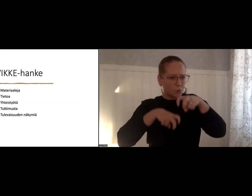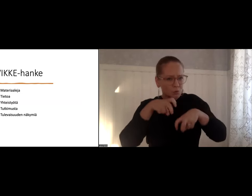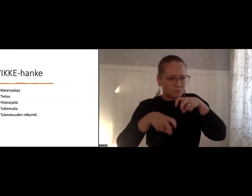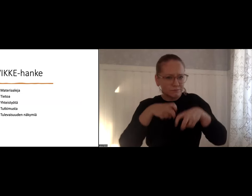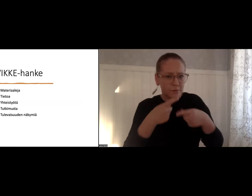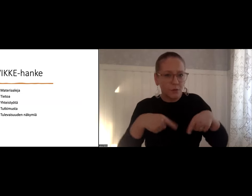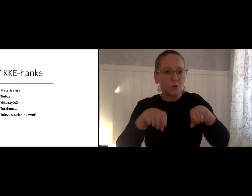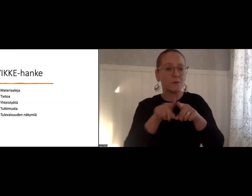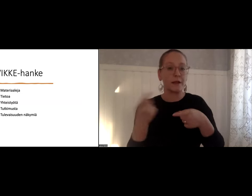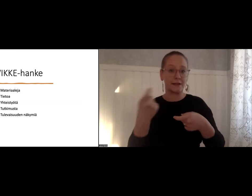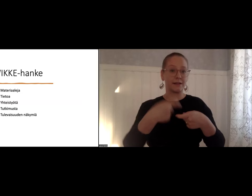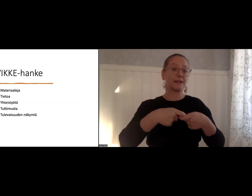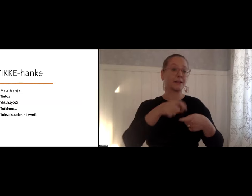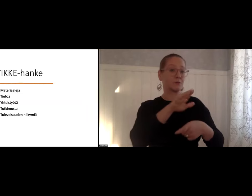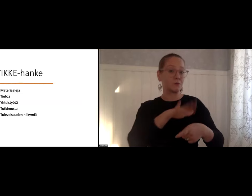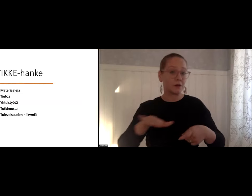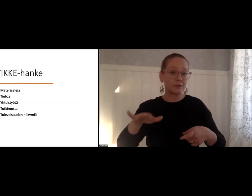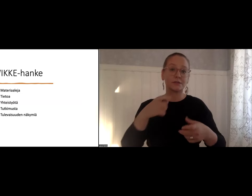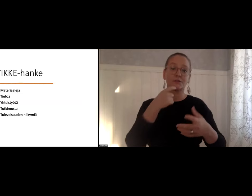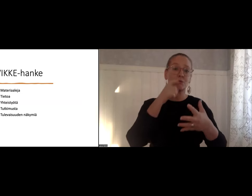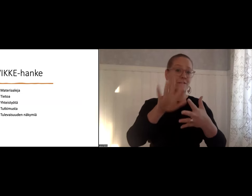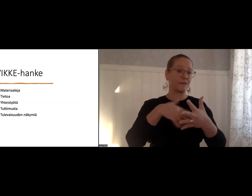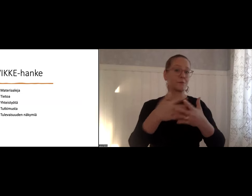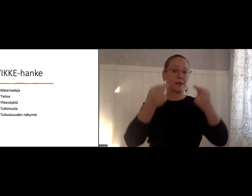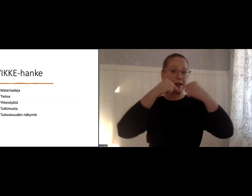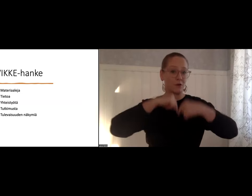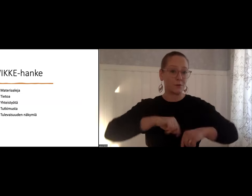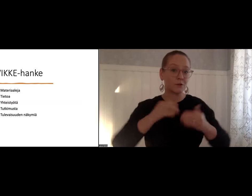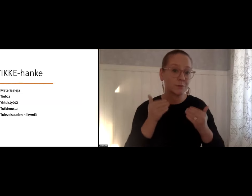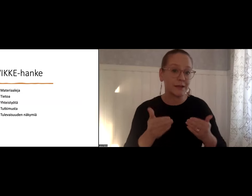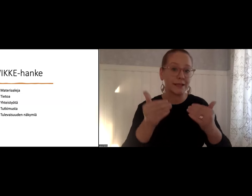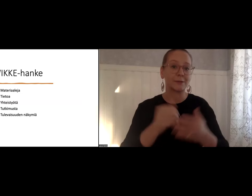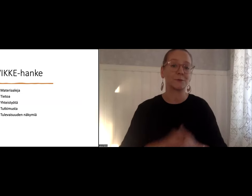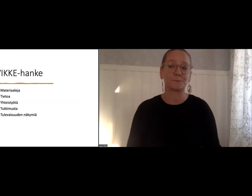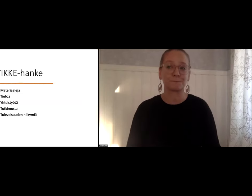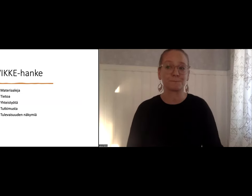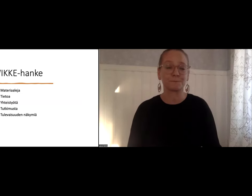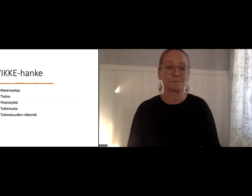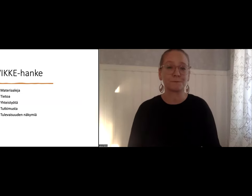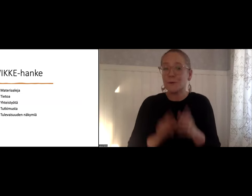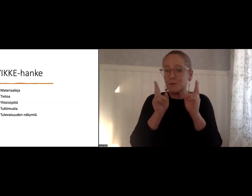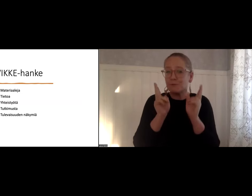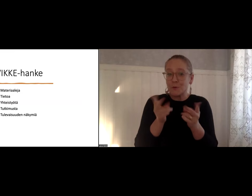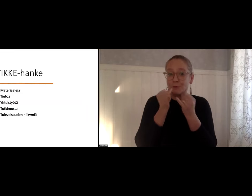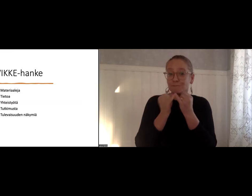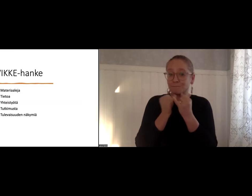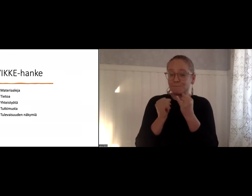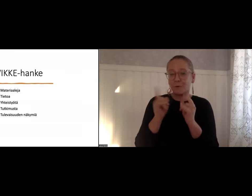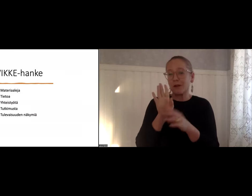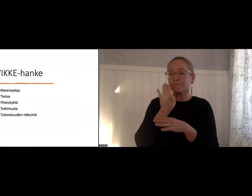Ja myös siitä, millä tavalla tutkimusta on toteutettu lasten viittomakielen